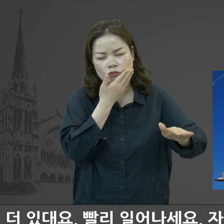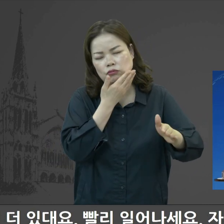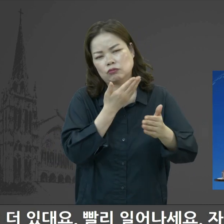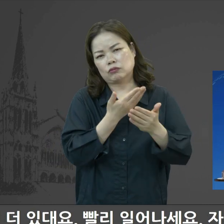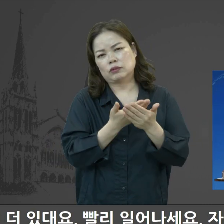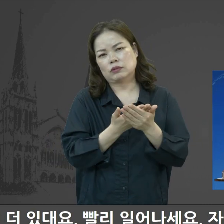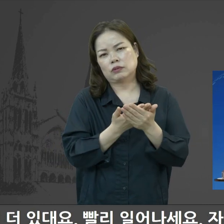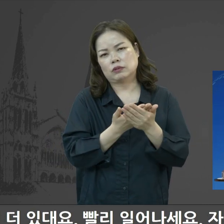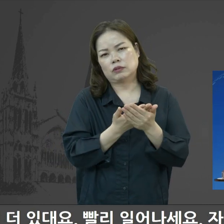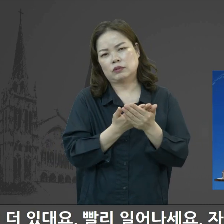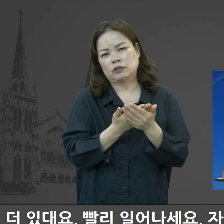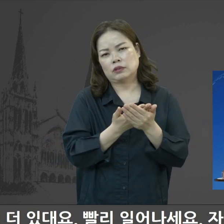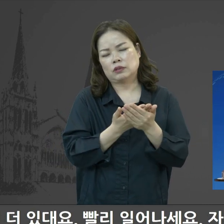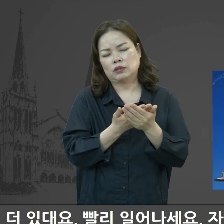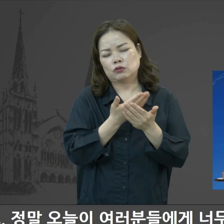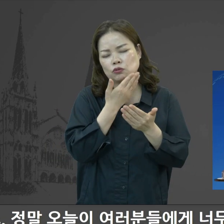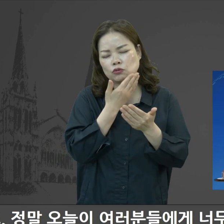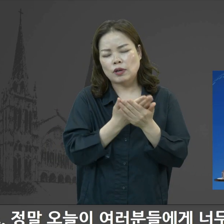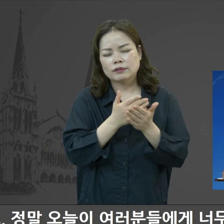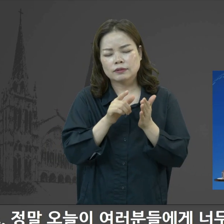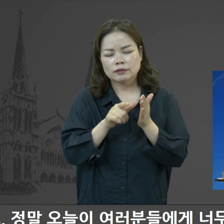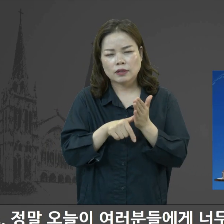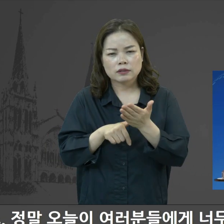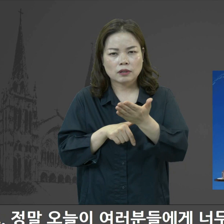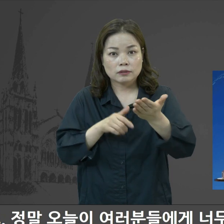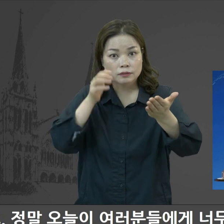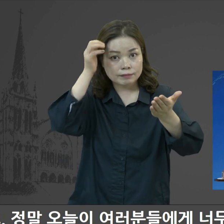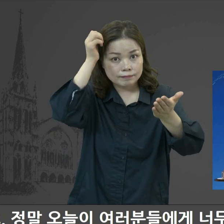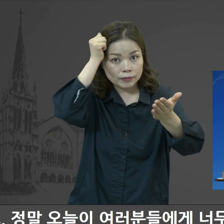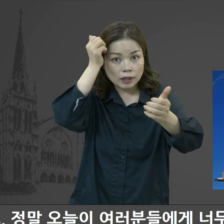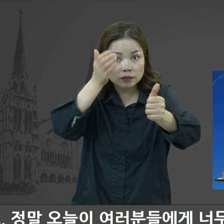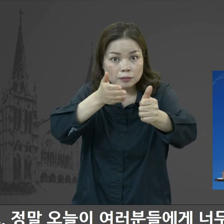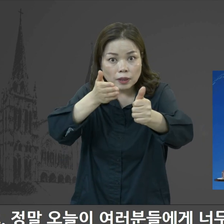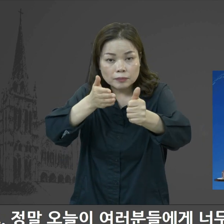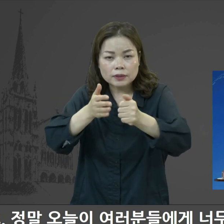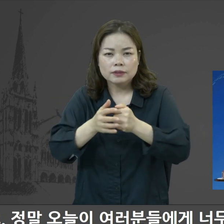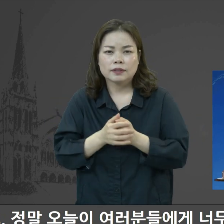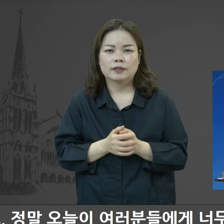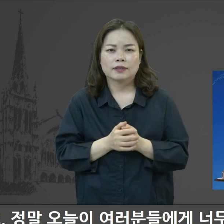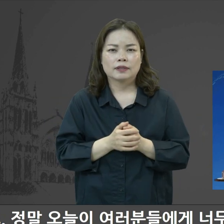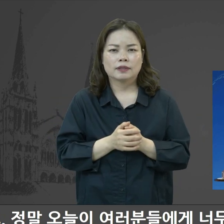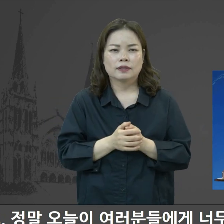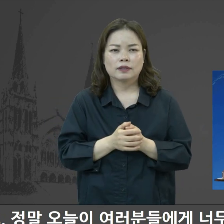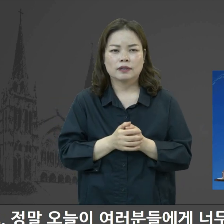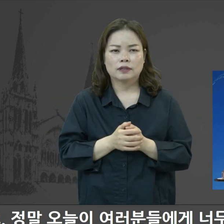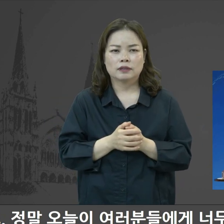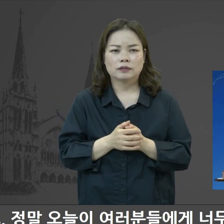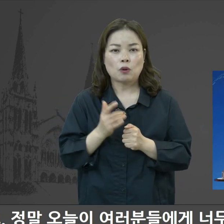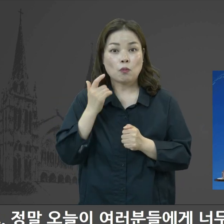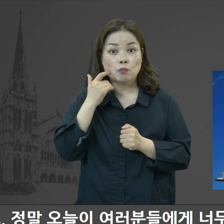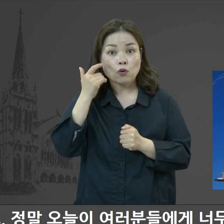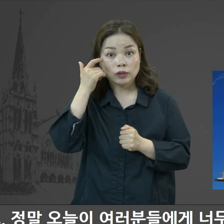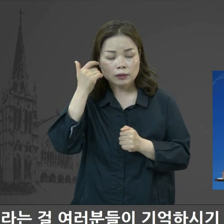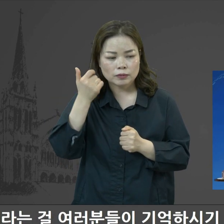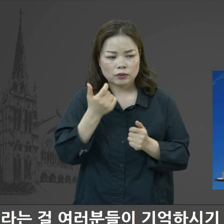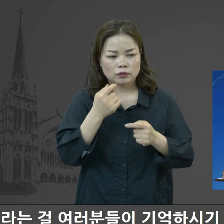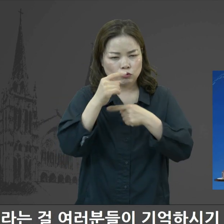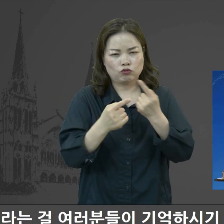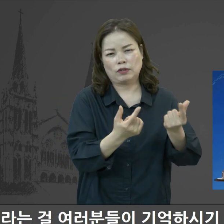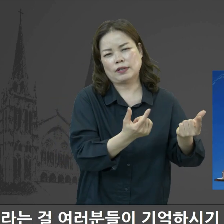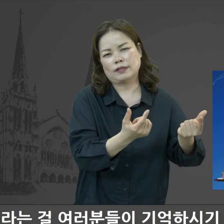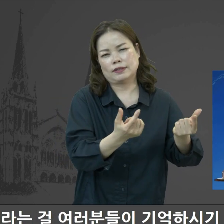중요한 그런 정말 귀한 시간이라는 걸 여러분들이 기억하시기 바랍니다. 저를 따라서 여러분들 먼저 기도